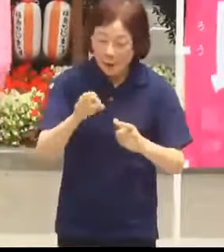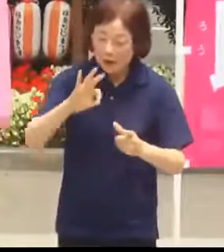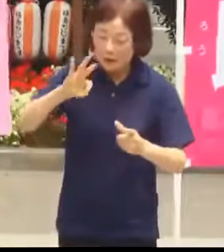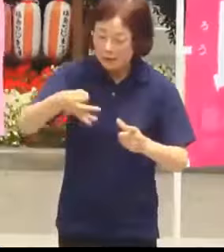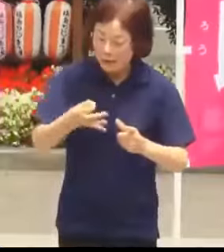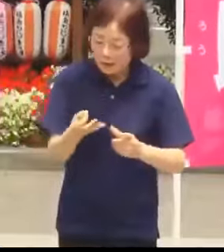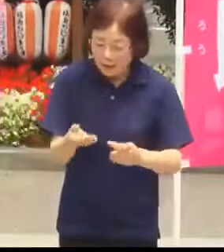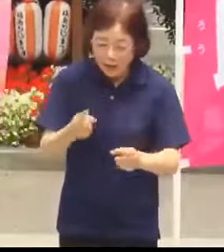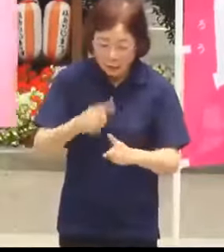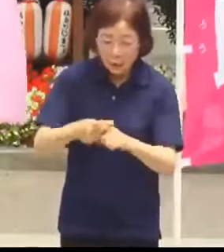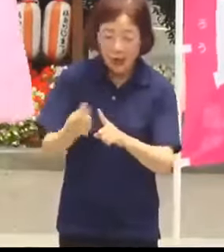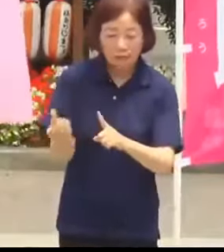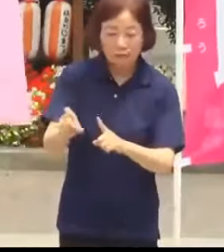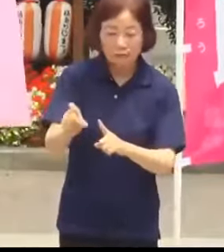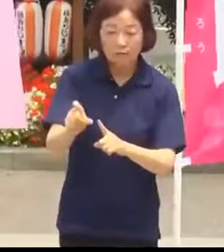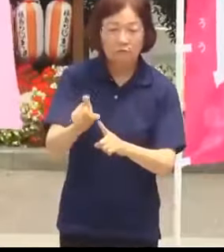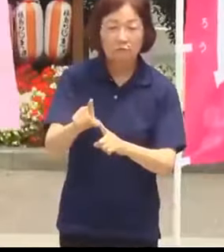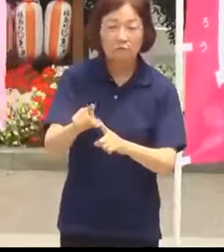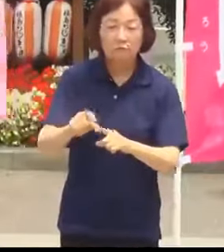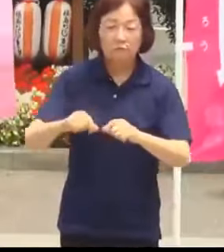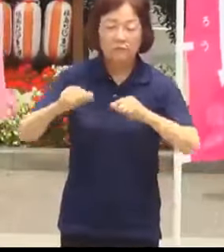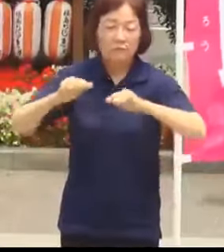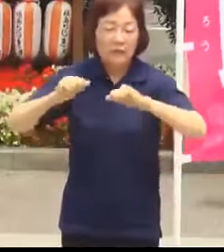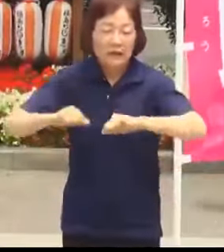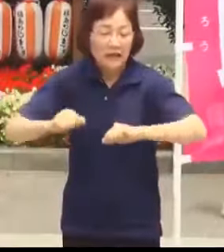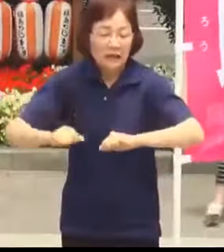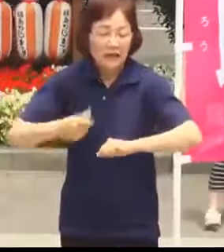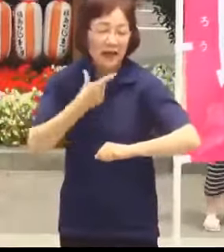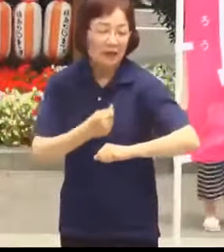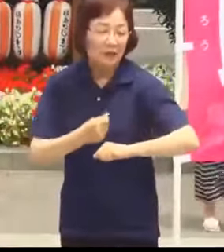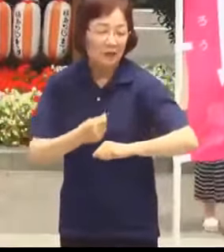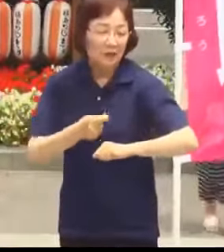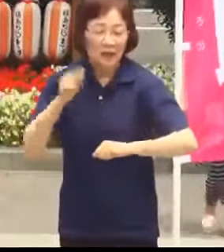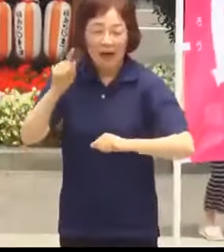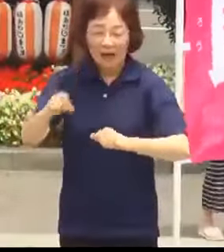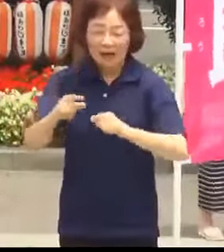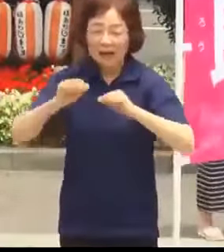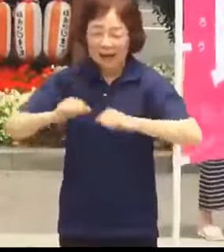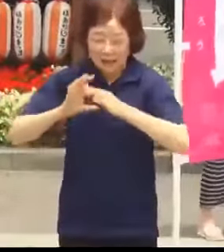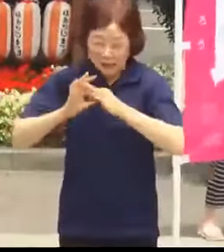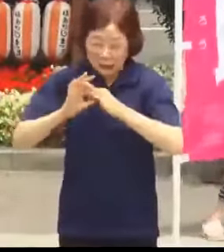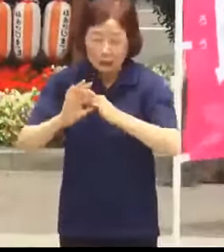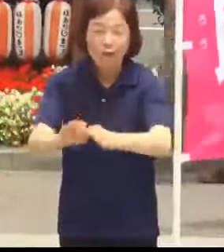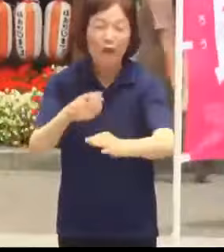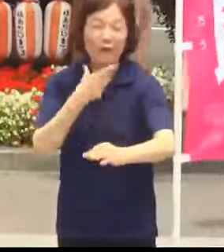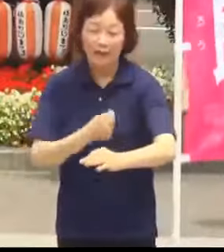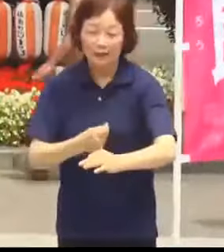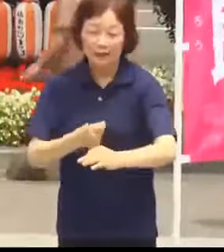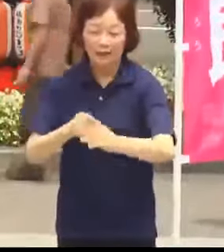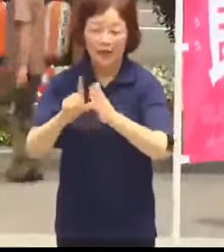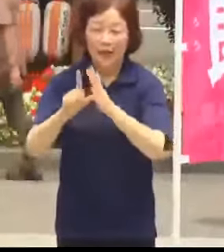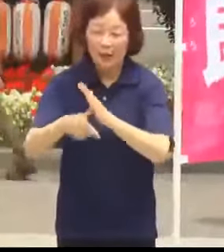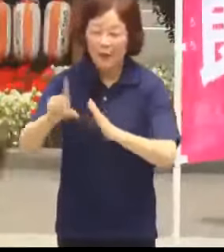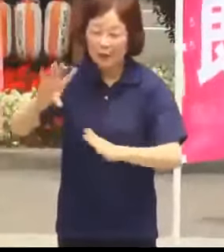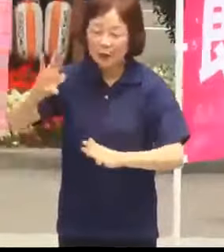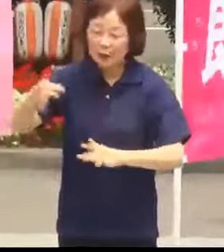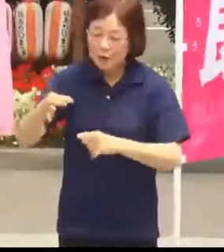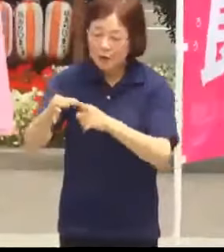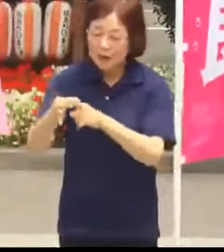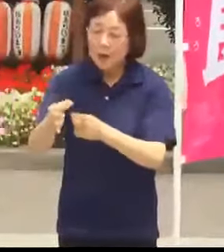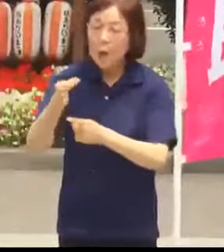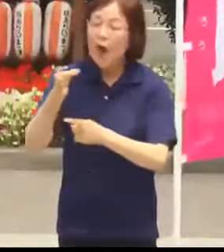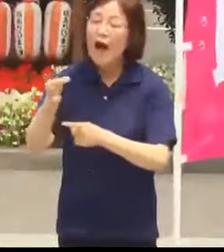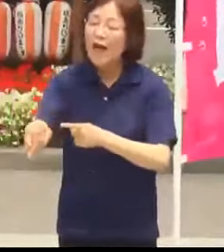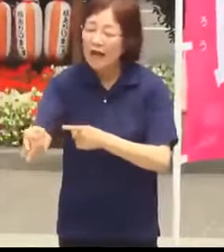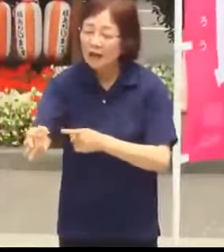税金がたんですよいきたいのであればあなたが生き続けたいのであるならばこの税金を払えという